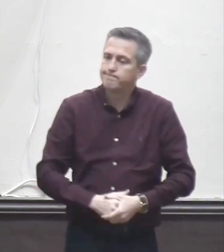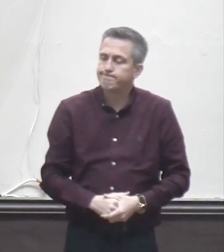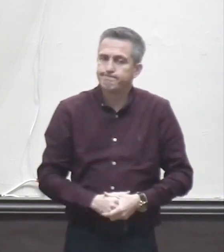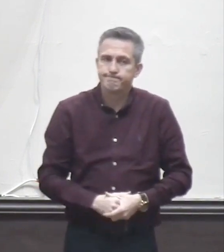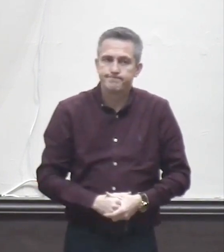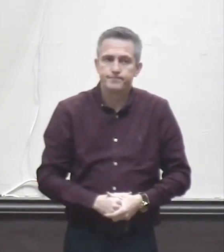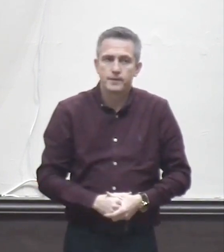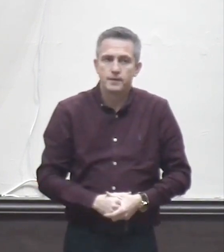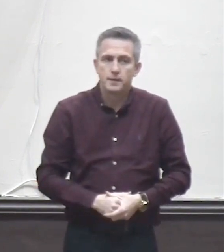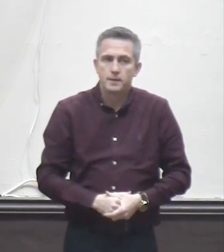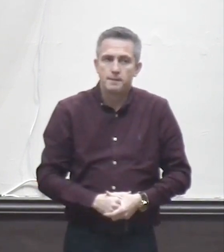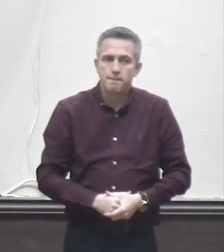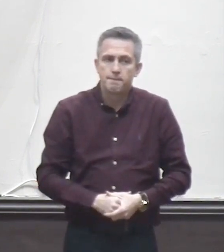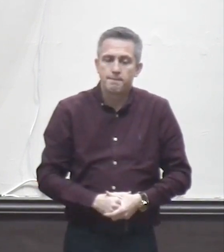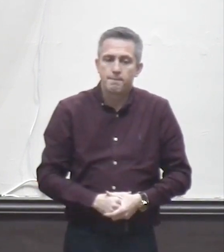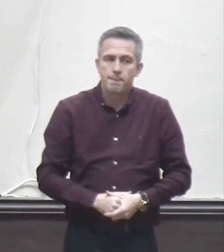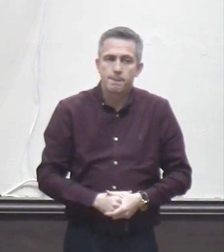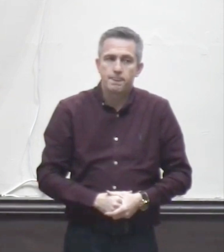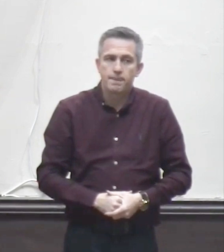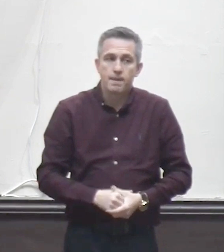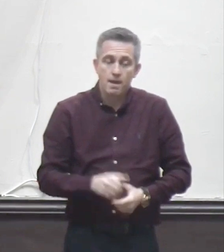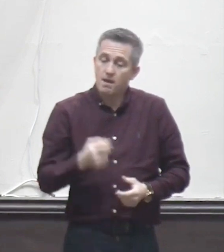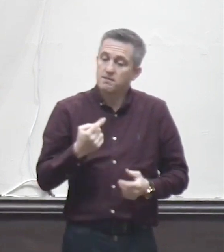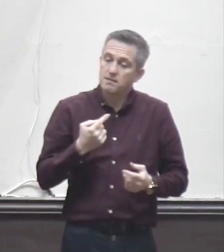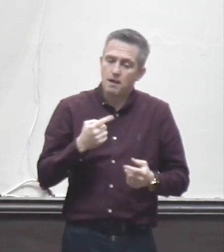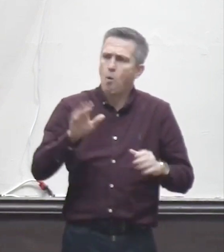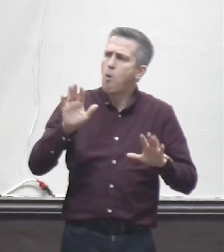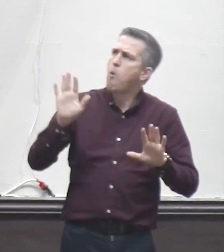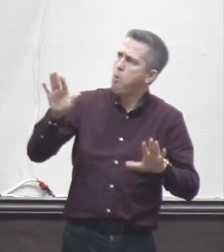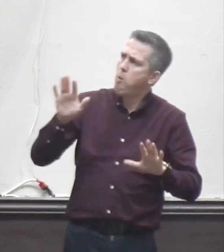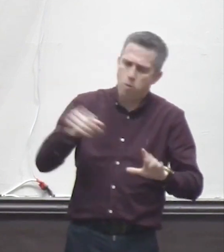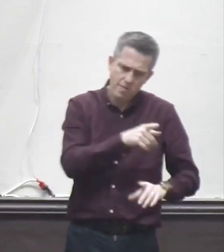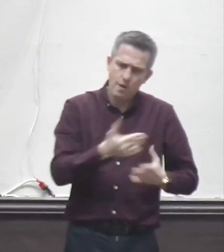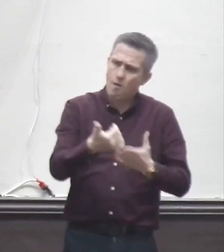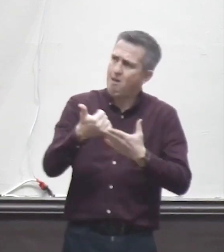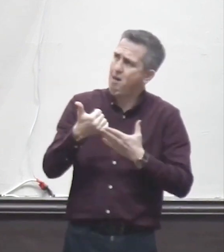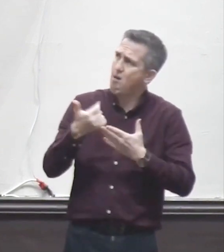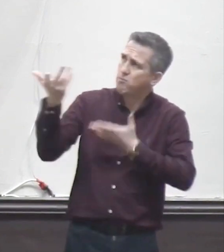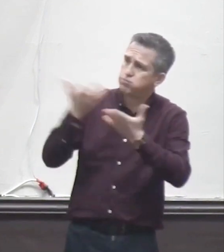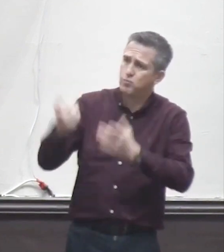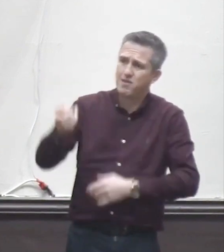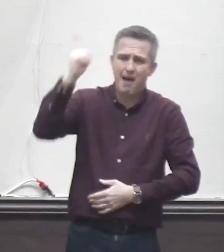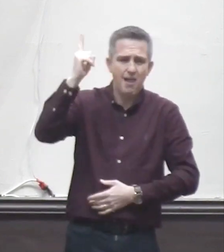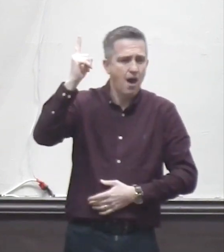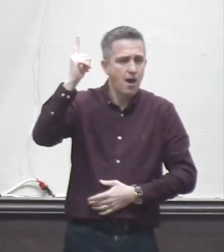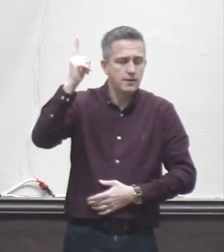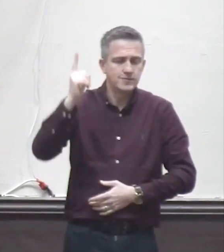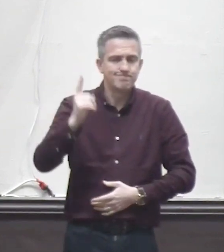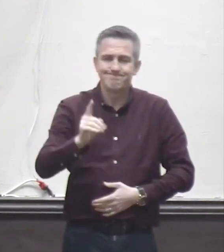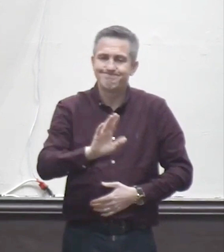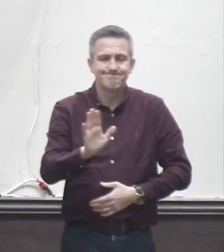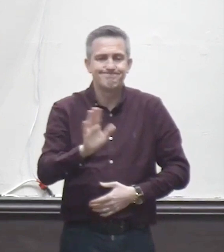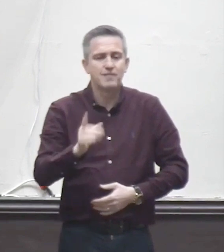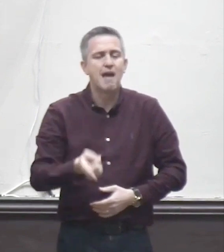شُفَعَاءُنَا عِنْدَ اللَّهِ, and they say they are the ones to intercede on our behalf to Allah. But what does Allah say? In the